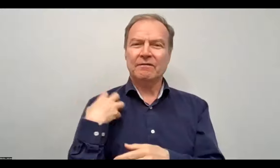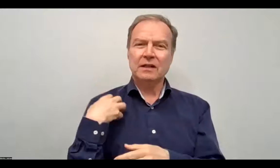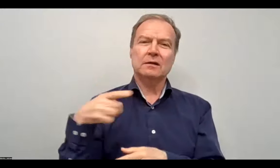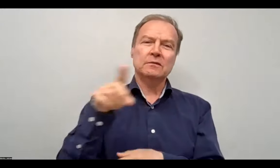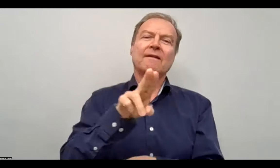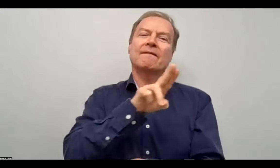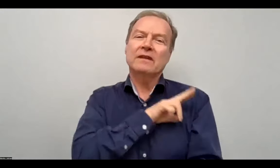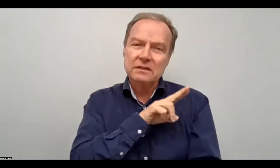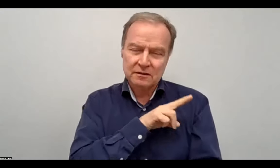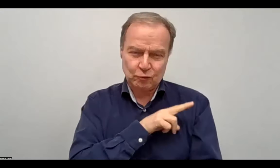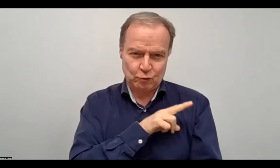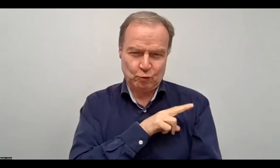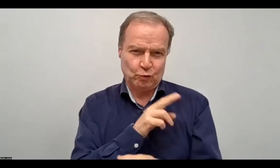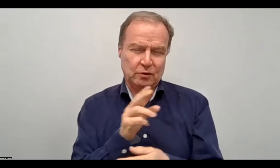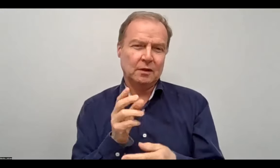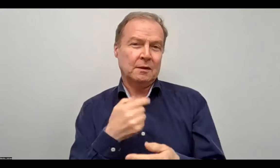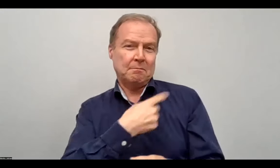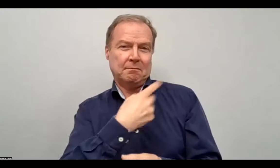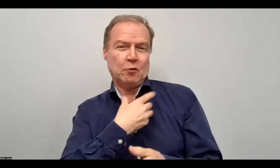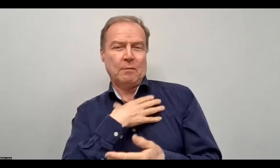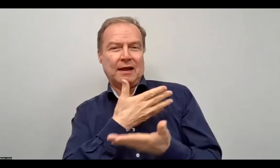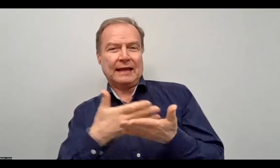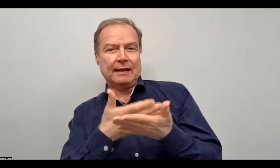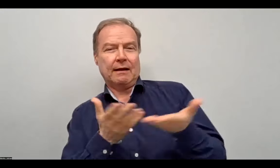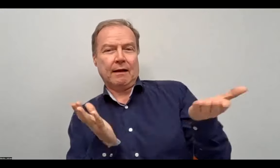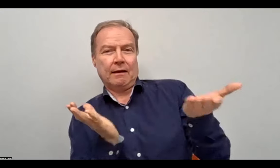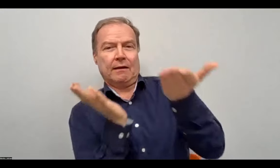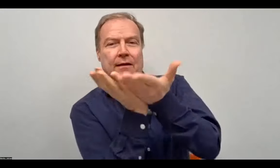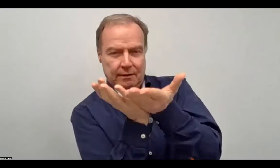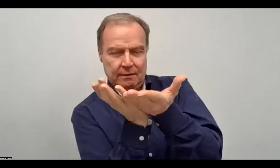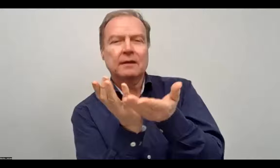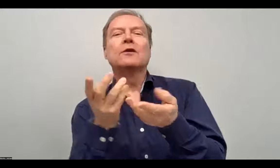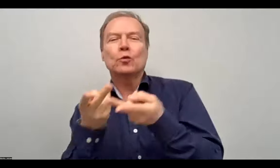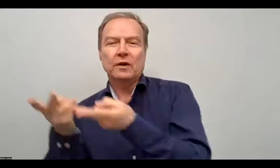toteutuminen jää vajanaiseksi. Ja viranomaisten ja